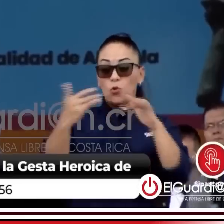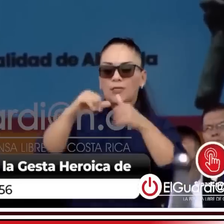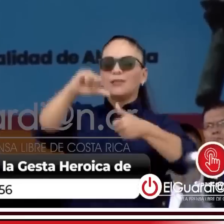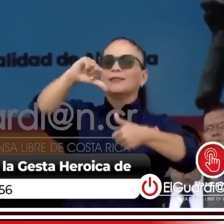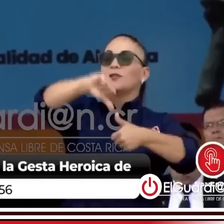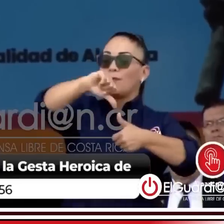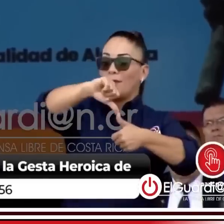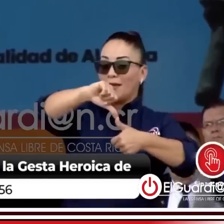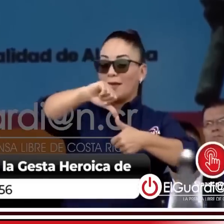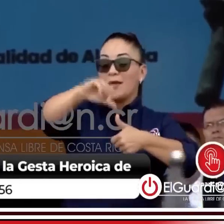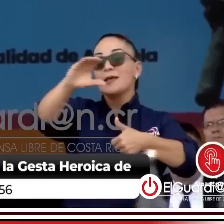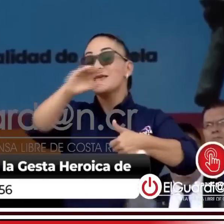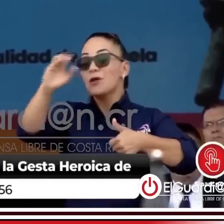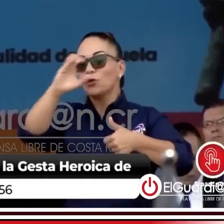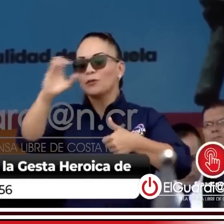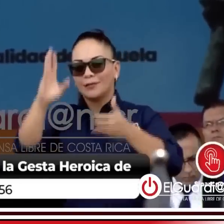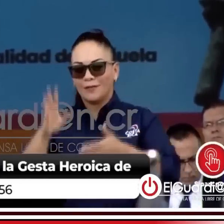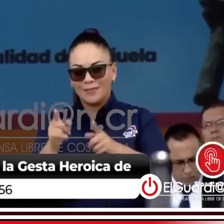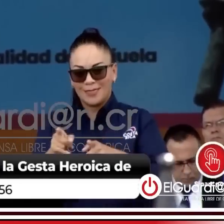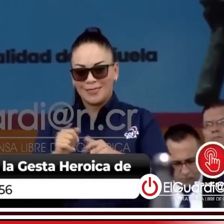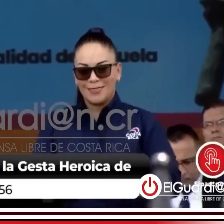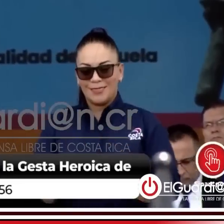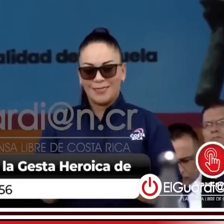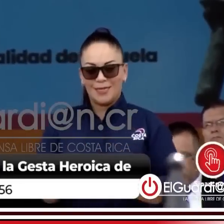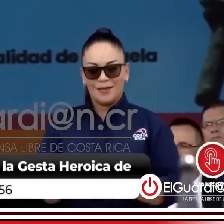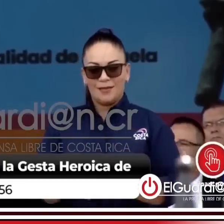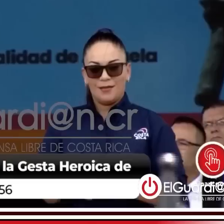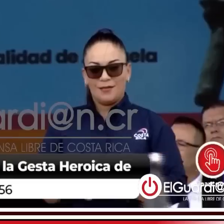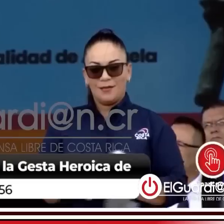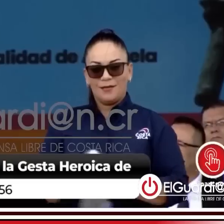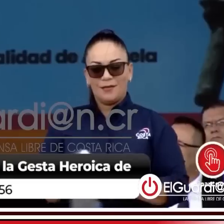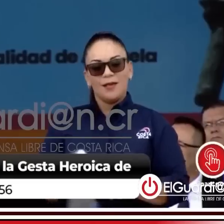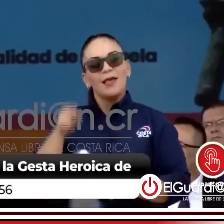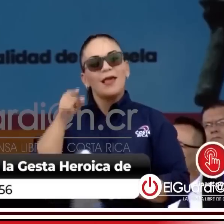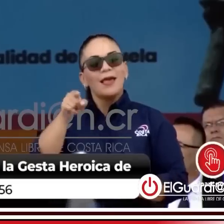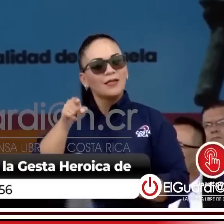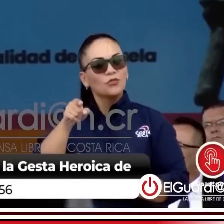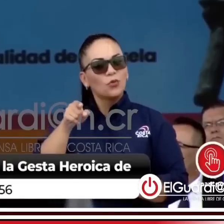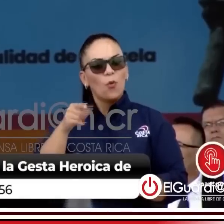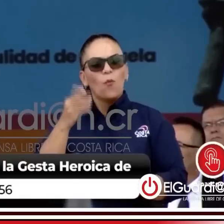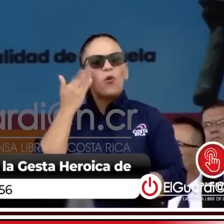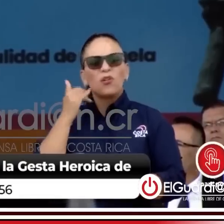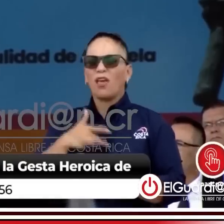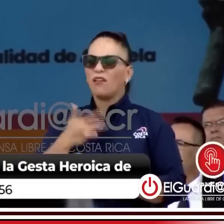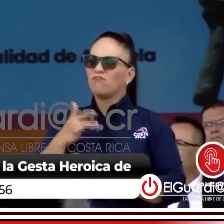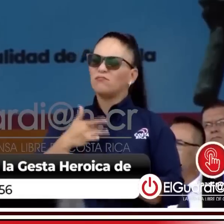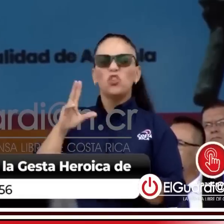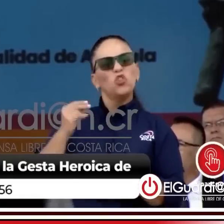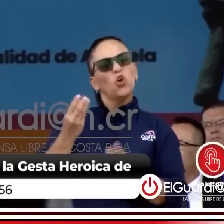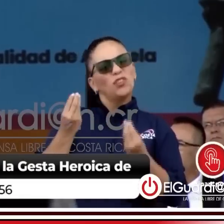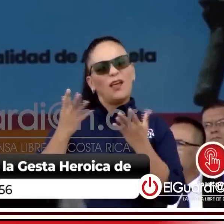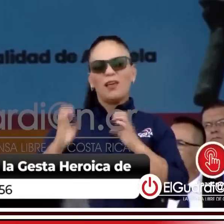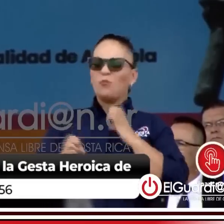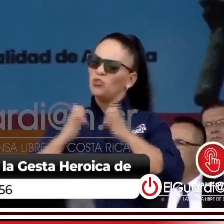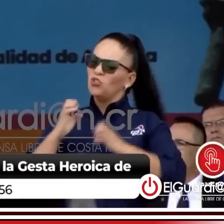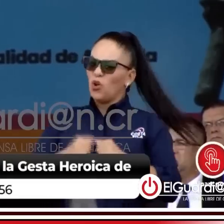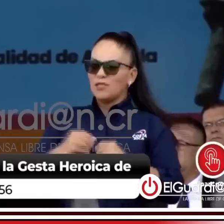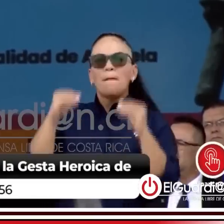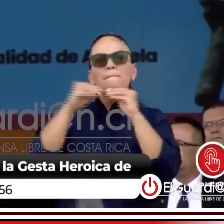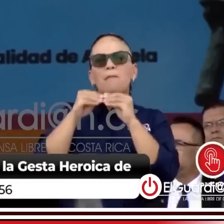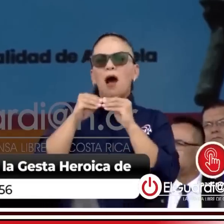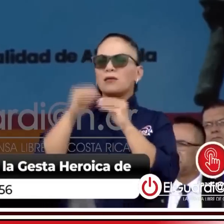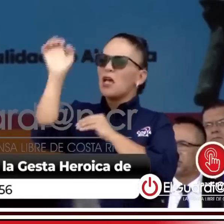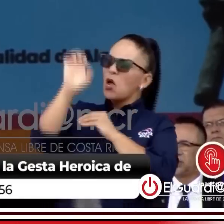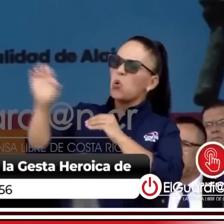y costarricense no nos causan menos emociones que las guerras históricas